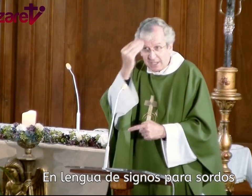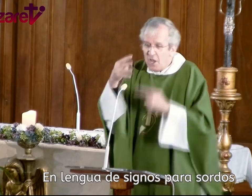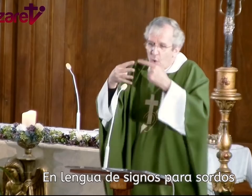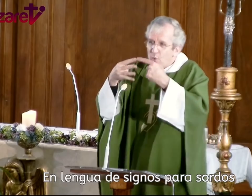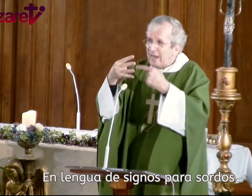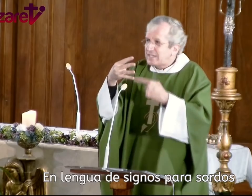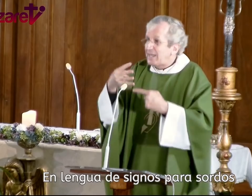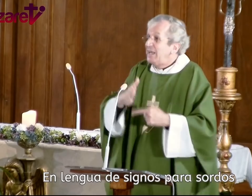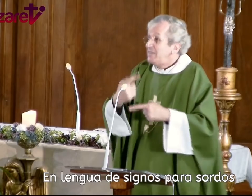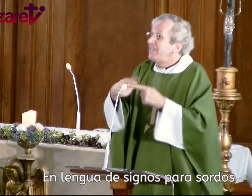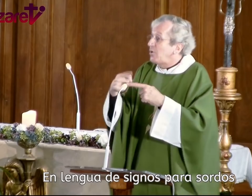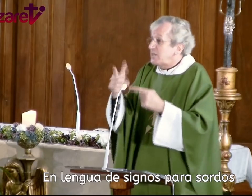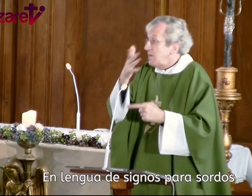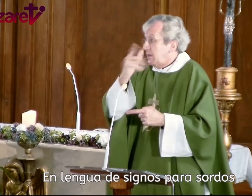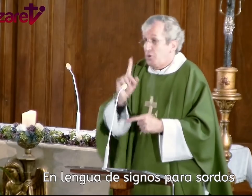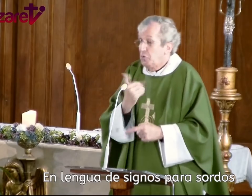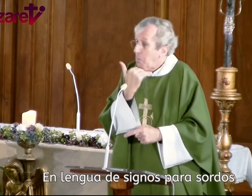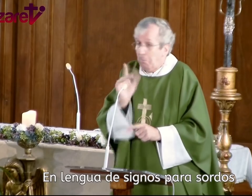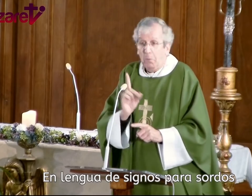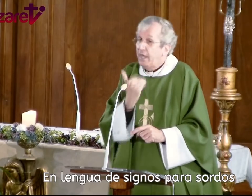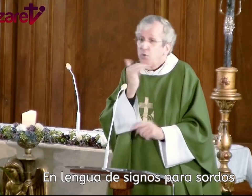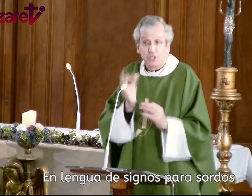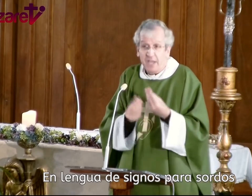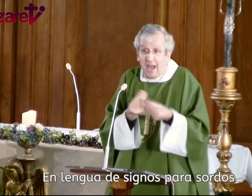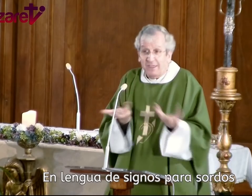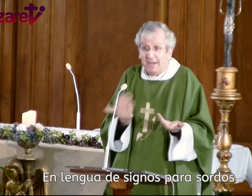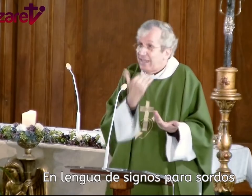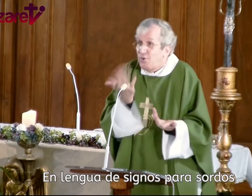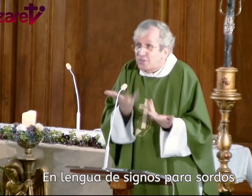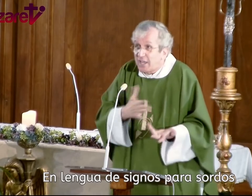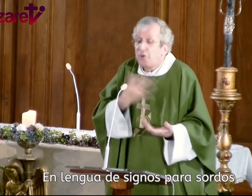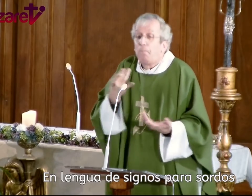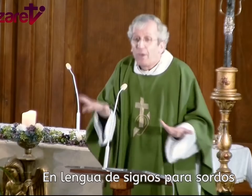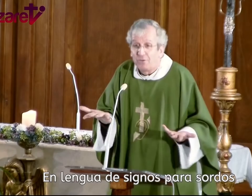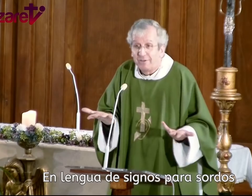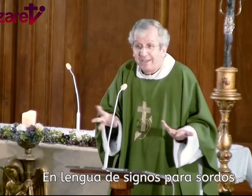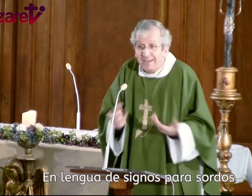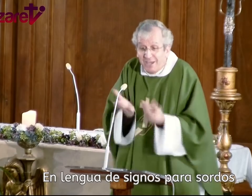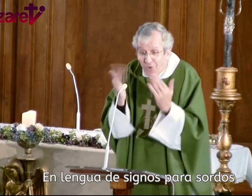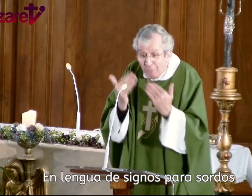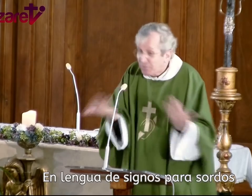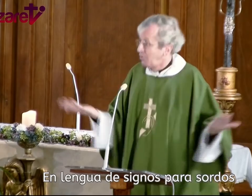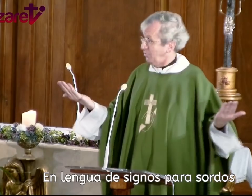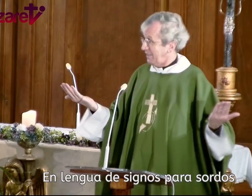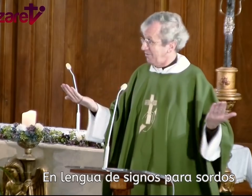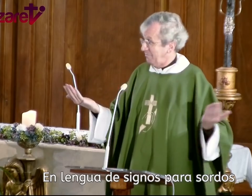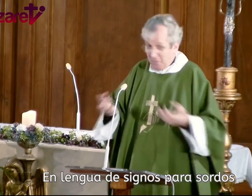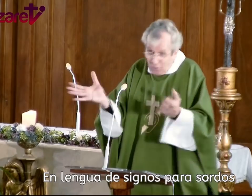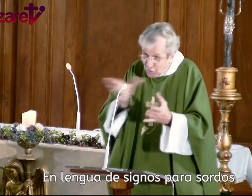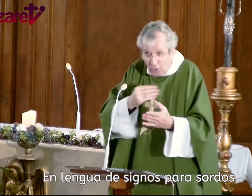Una lista De cosas Que yo no sé Hacer Que no sé Que no puedo Que no No lo tengo Todos